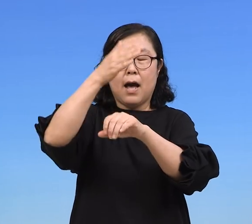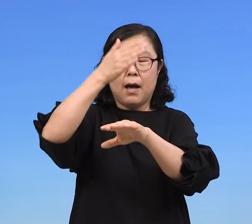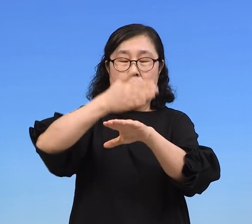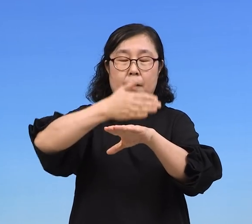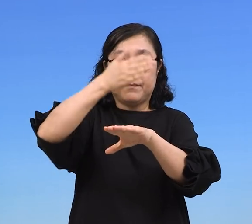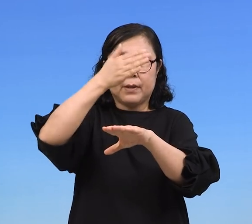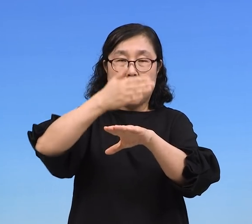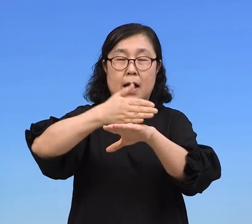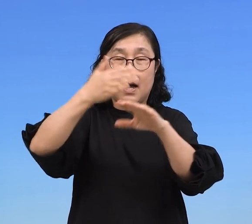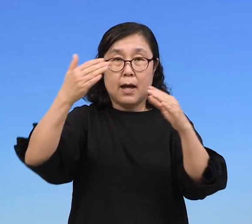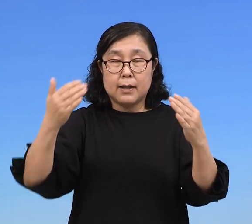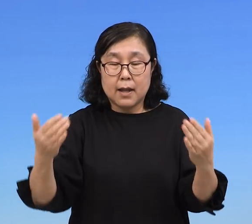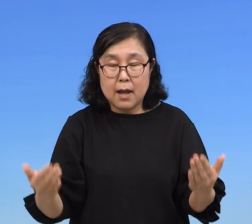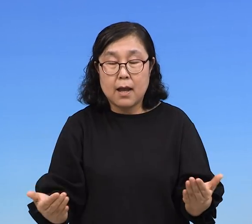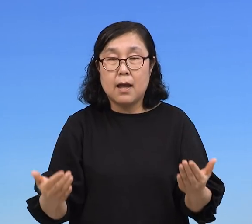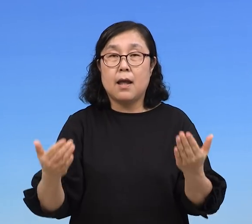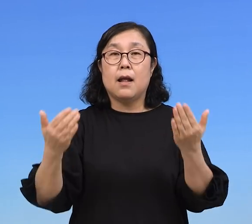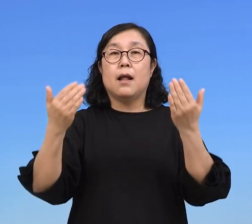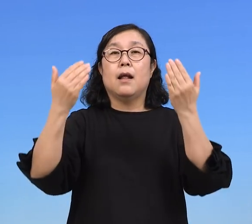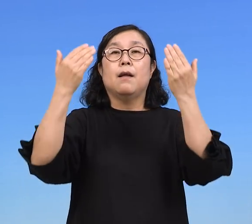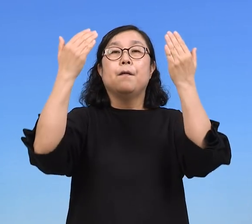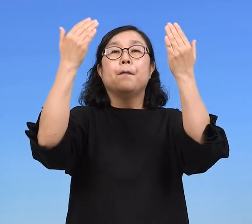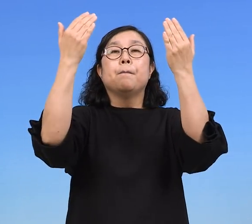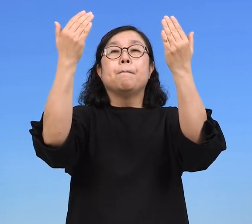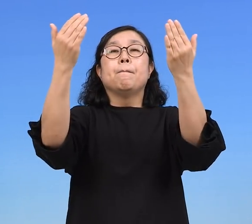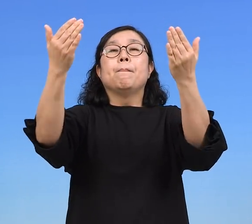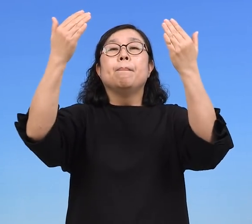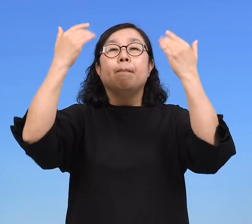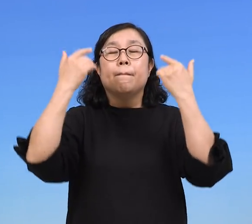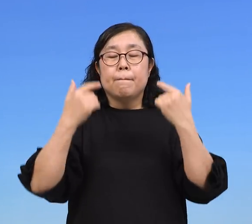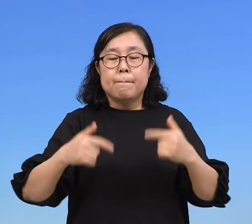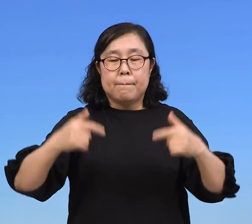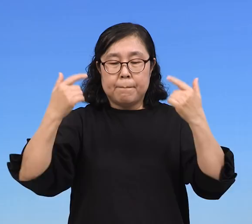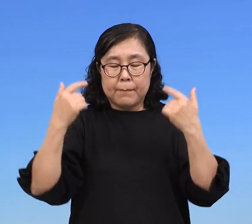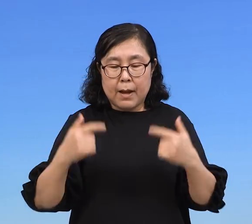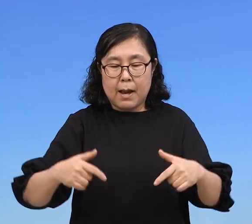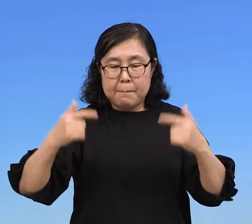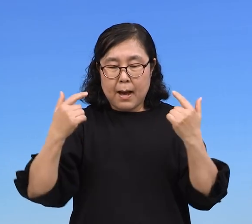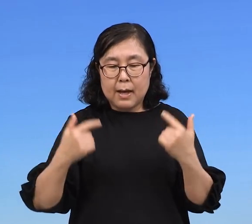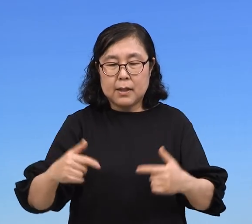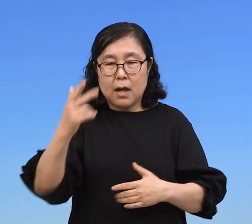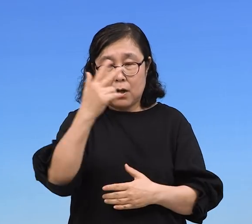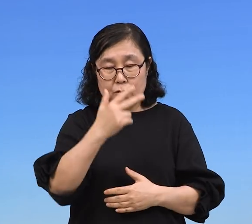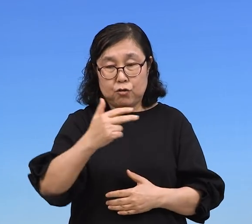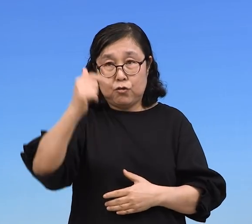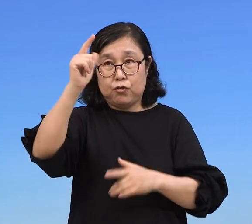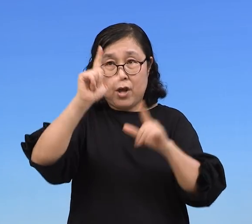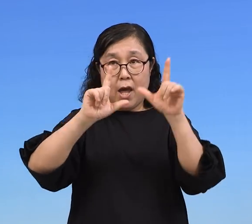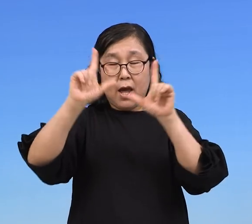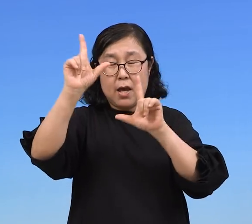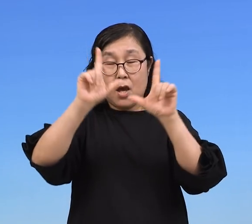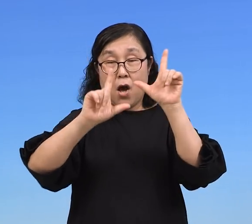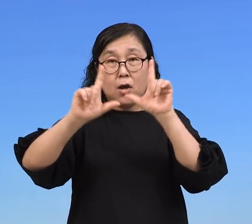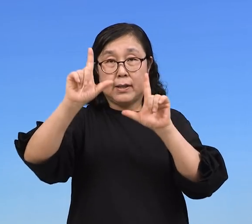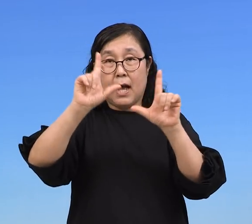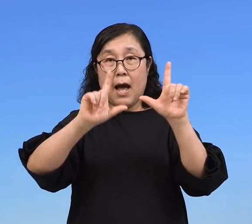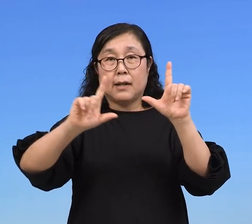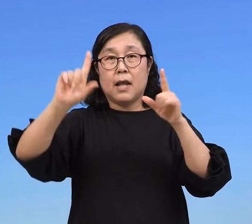그 사랑 감사하네. 굳은 내 마음을 바꾸어 주시는 날마다 주의 형상대로